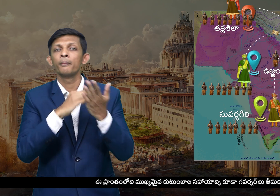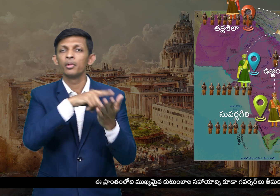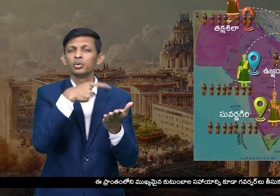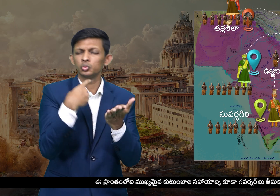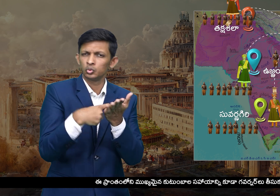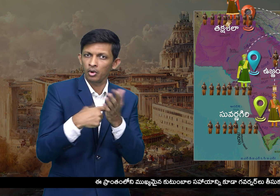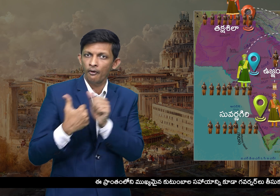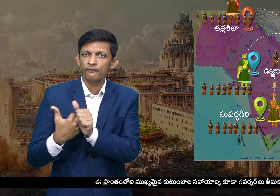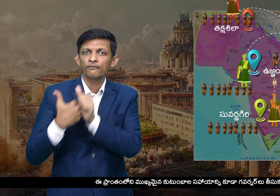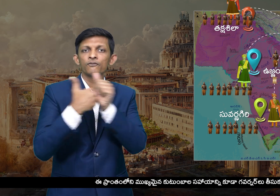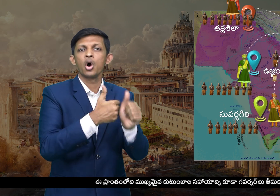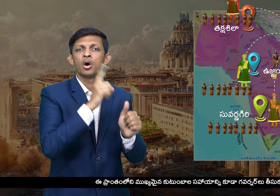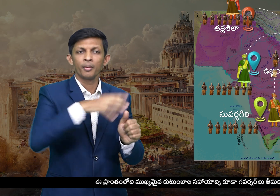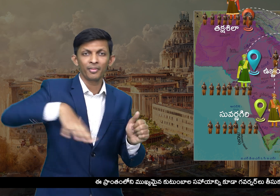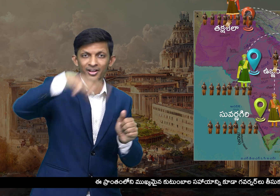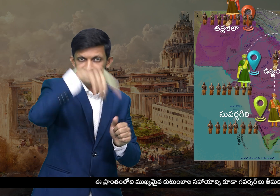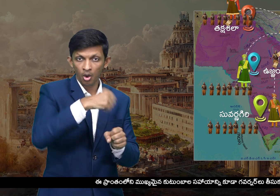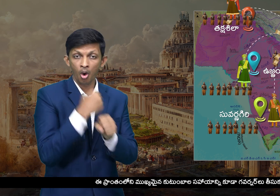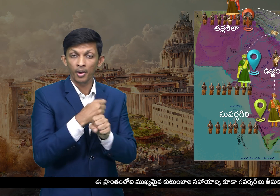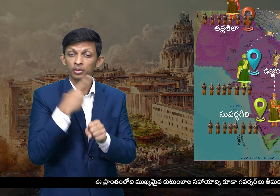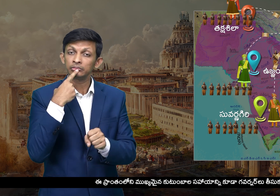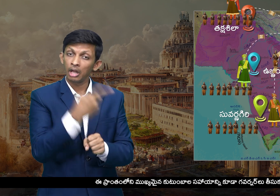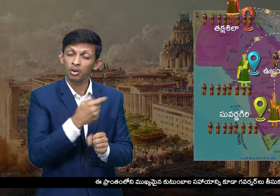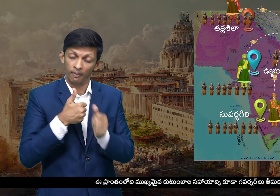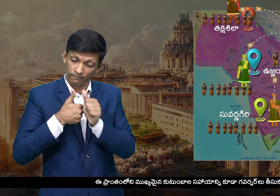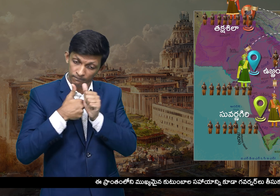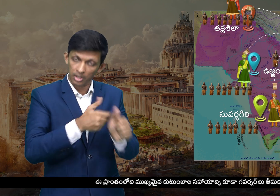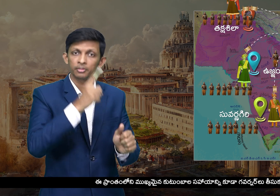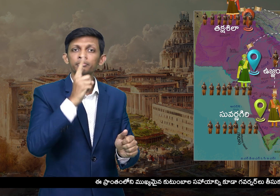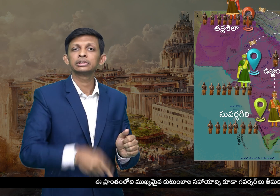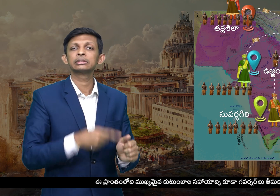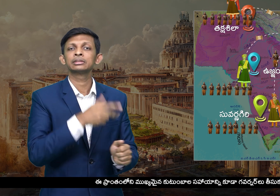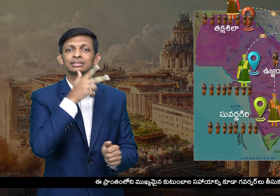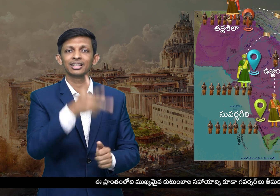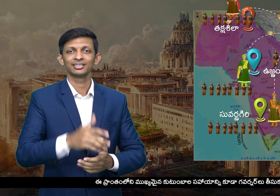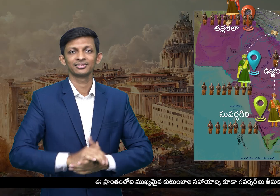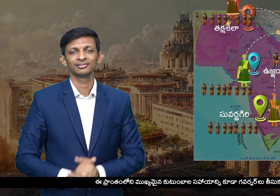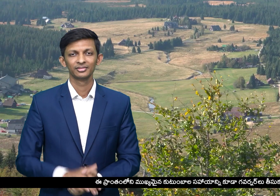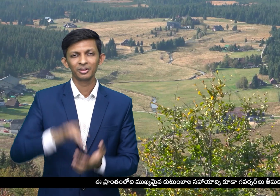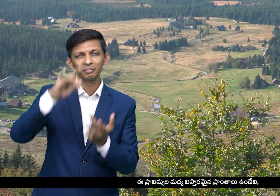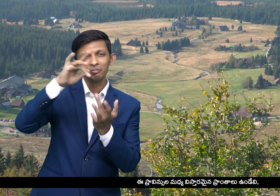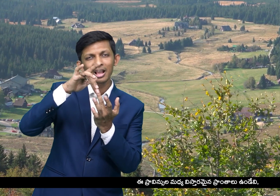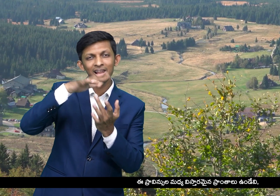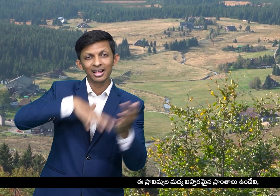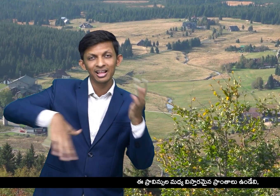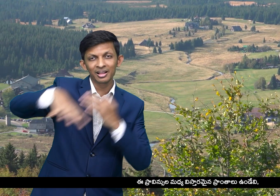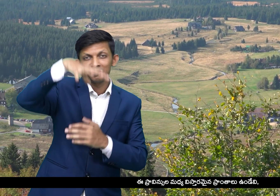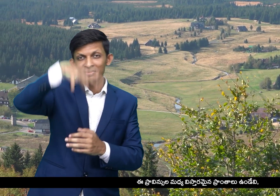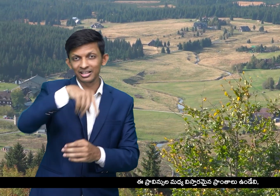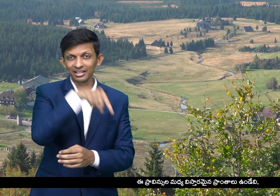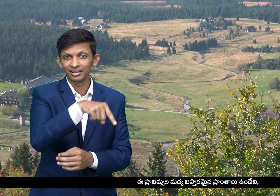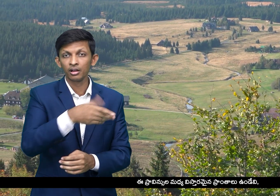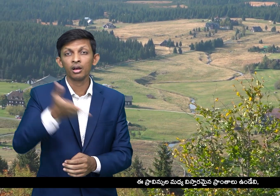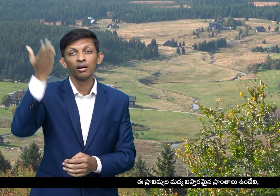ఈ ప్రాంతంలోని ముఖ్యమైన కుటుంబాల సహాయాన్ని కూడా గవర్నర్లు తీసుకునేవారు. ఈ ప్రావిన్సుల